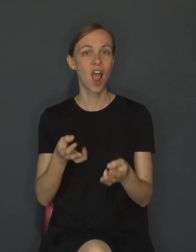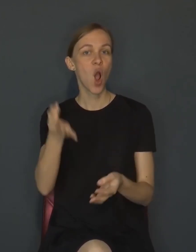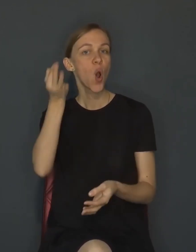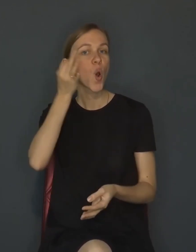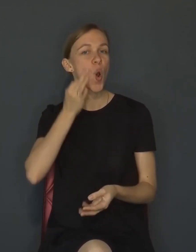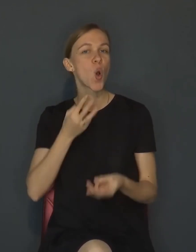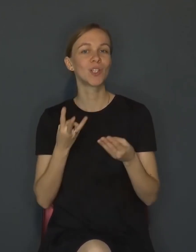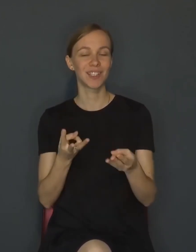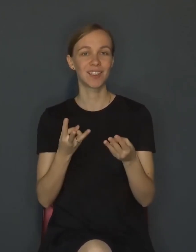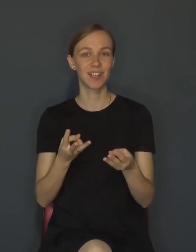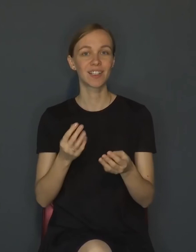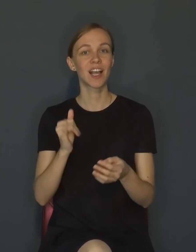комора.